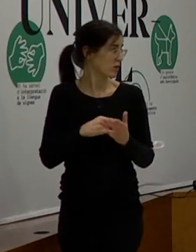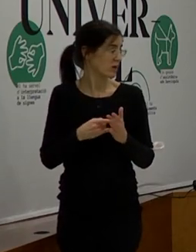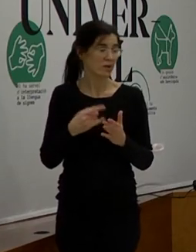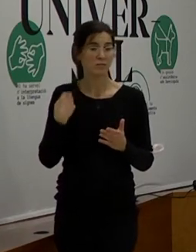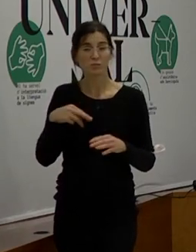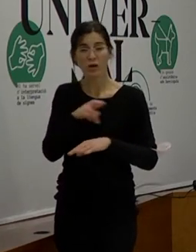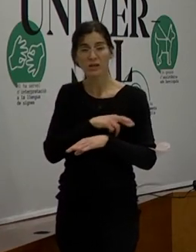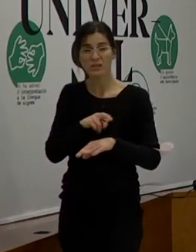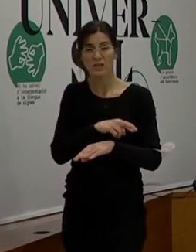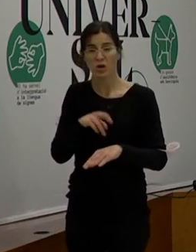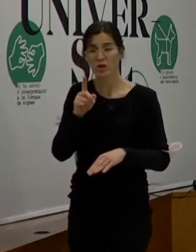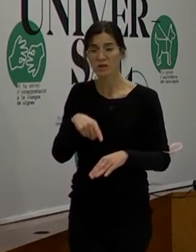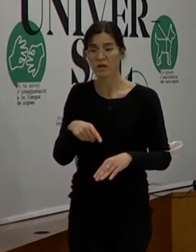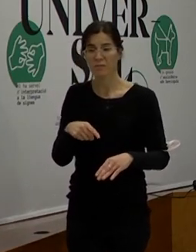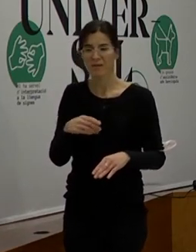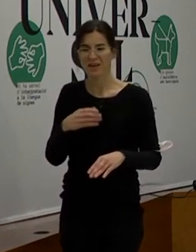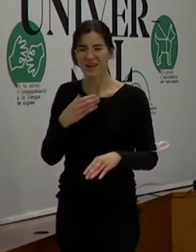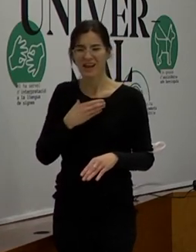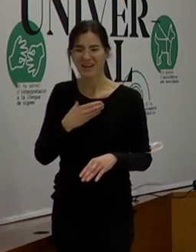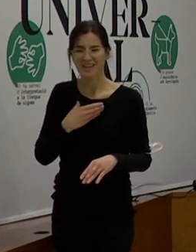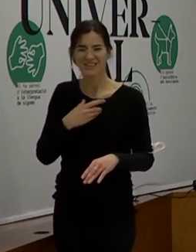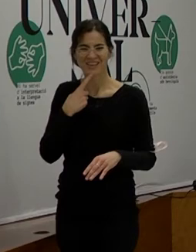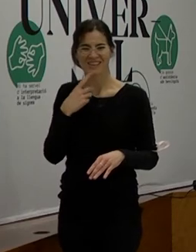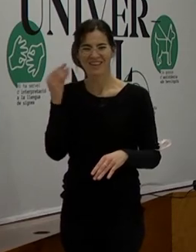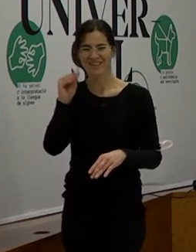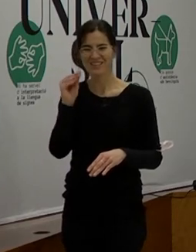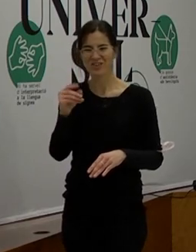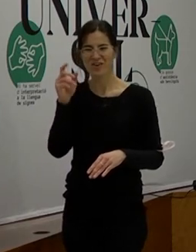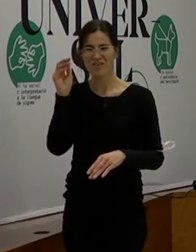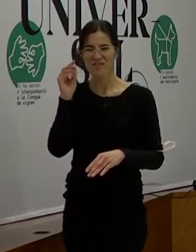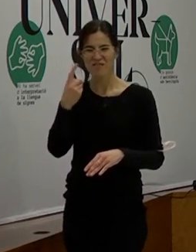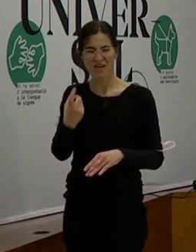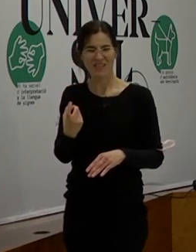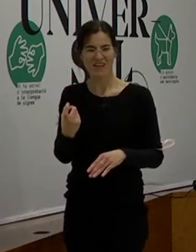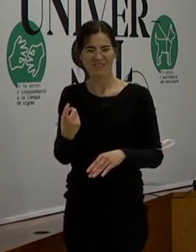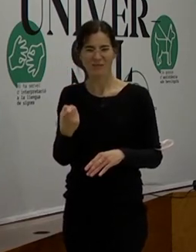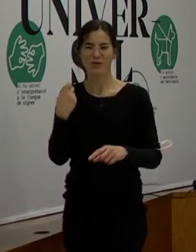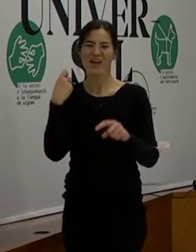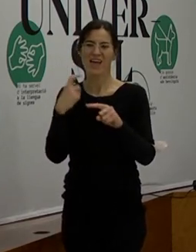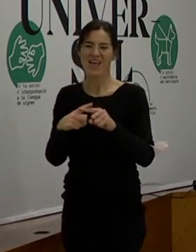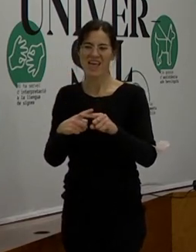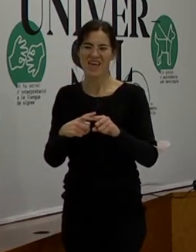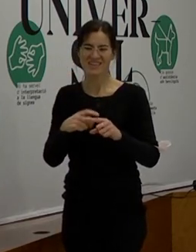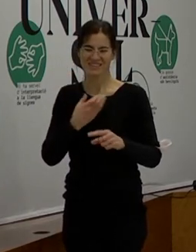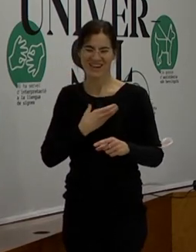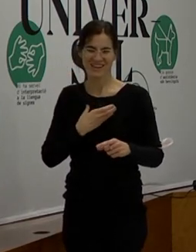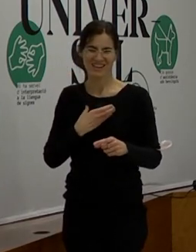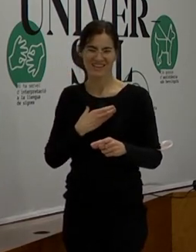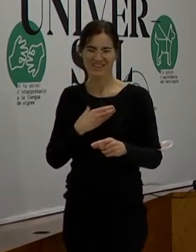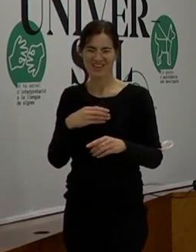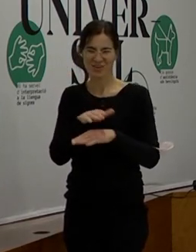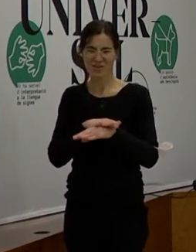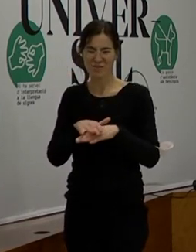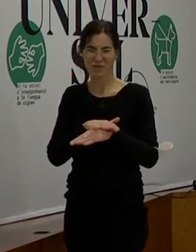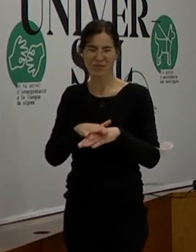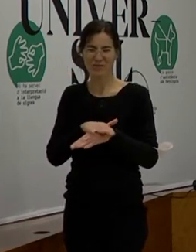i l'alcaldessa, que fallen els detalls, demonio, que no se noten, però pon-lo bien. Bueno, exalcaldessa, vale. Disculpa, és que,